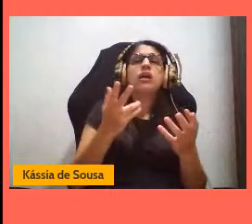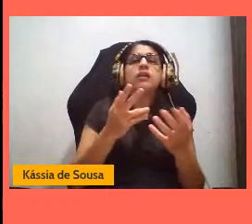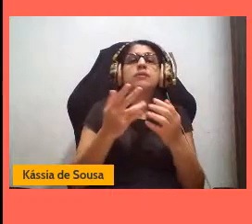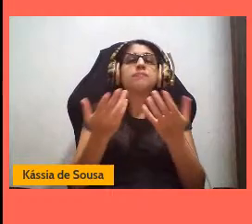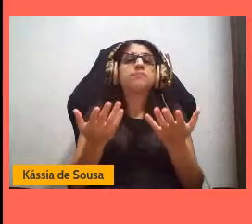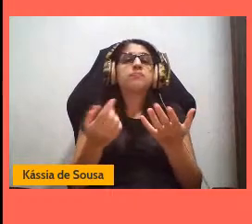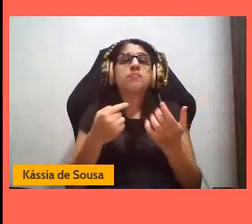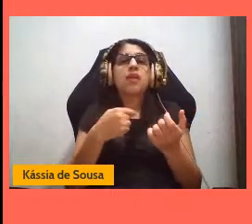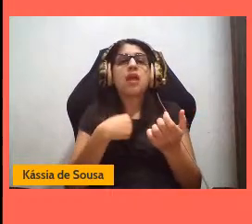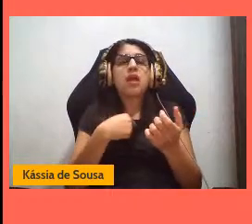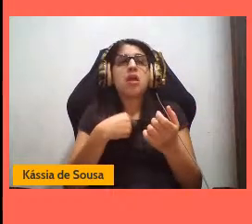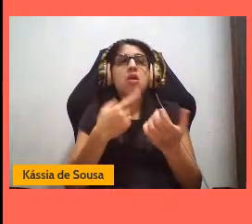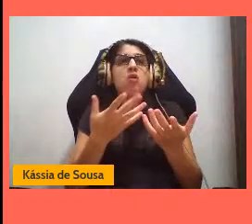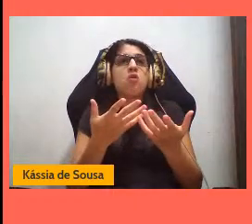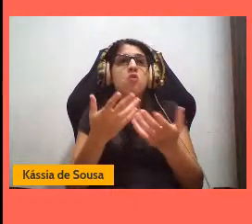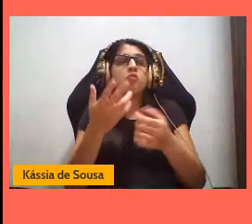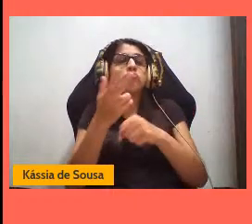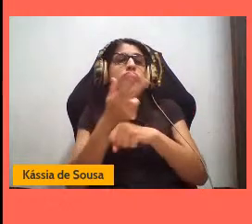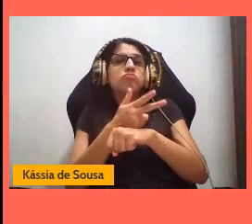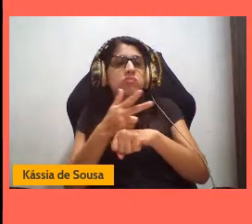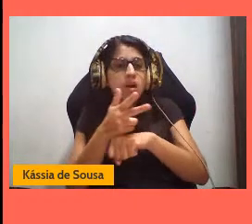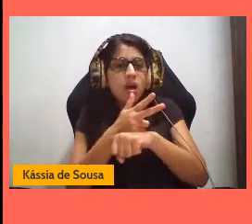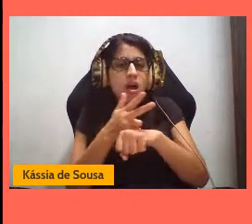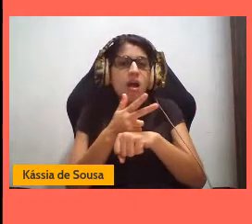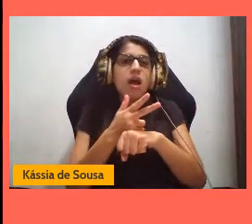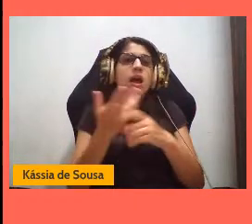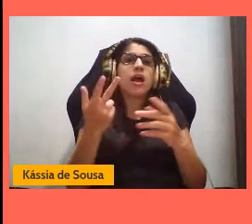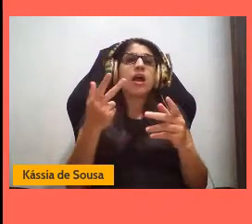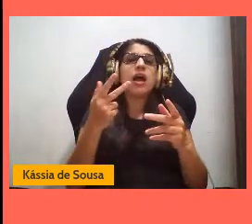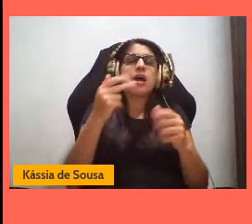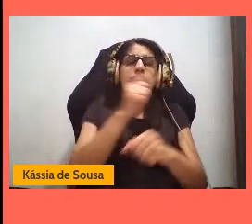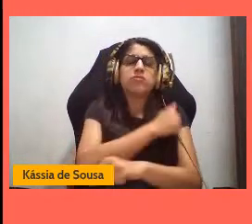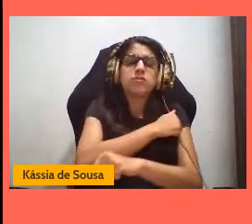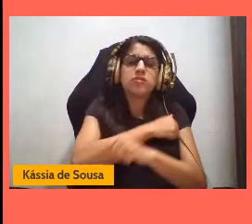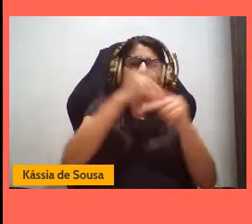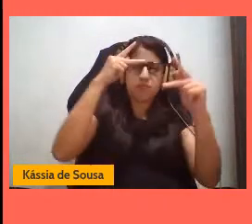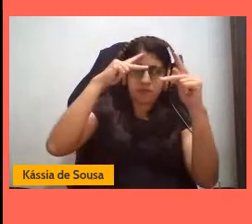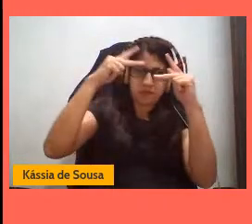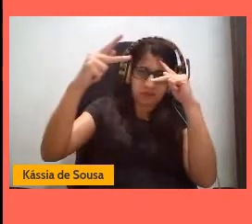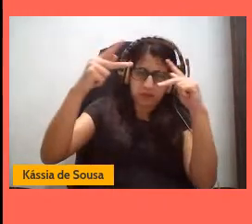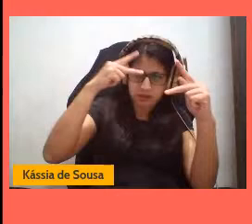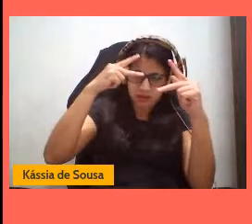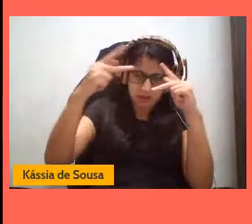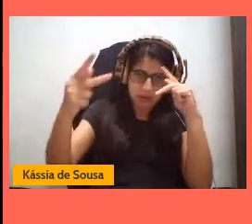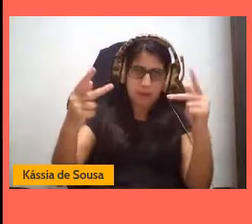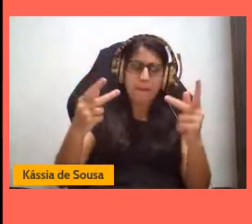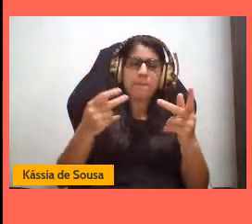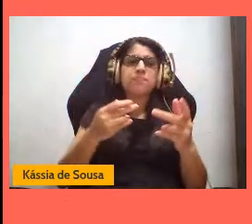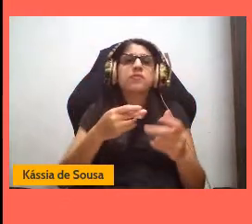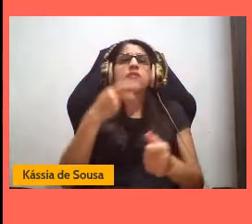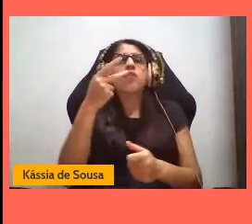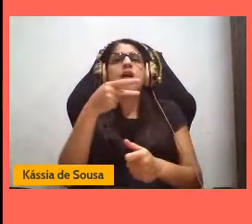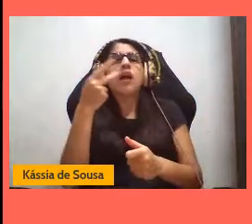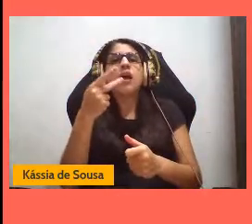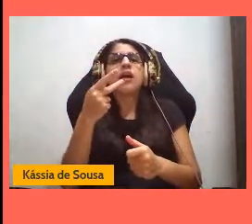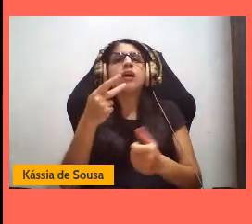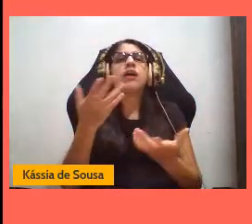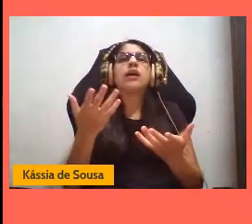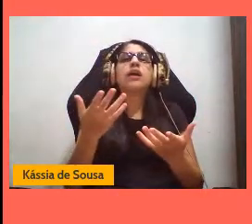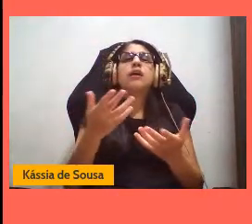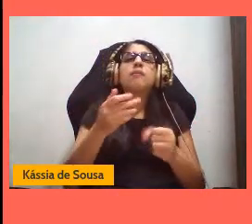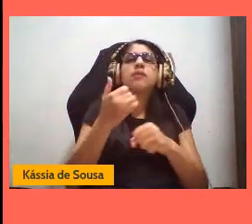das assistidas da psicopedagogia. Falei para a Vanide, que era a área que estava me assistindo,